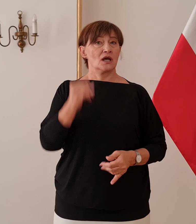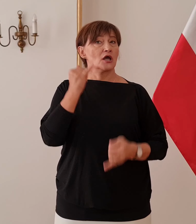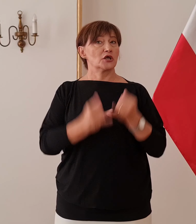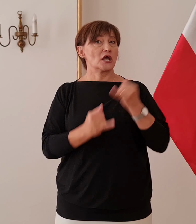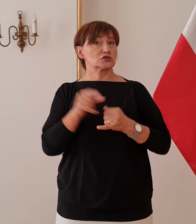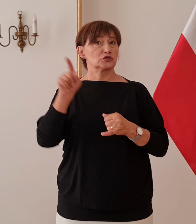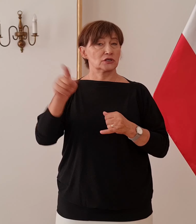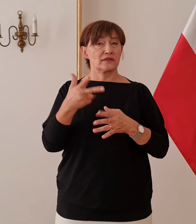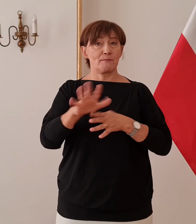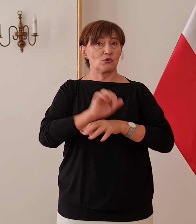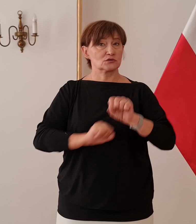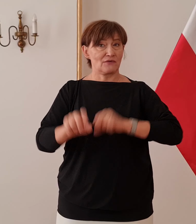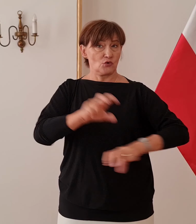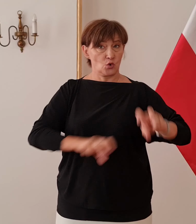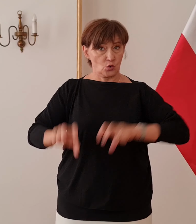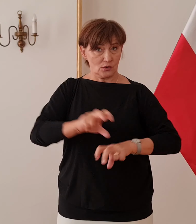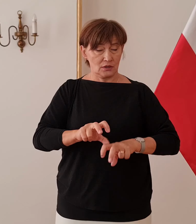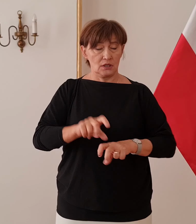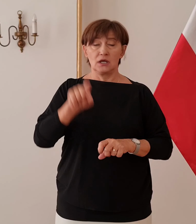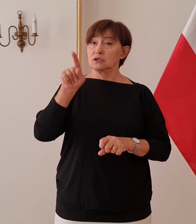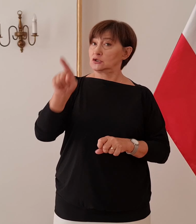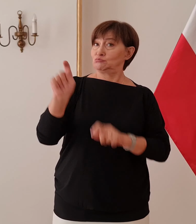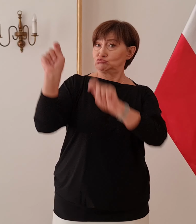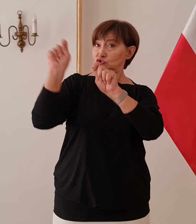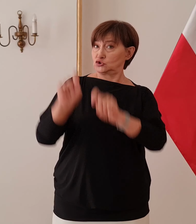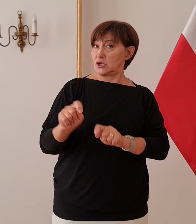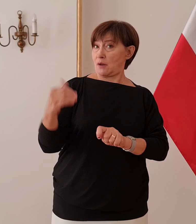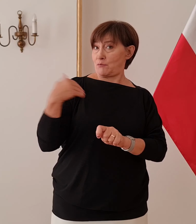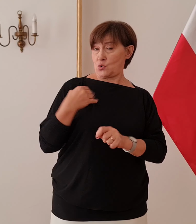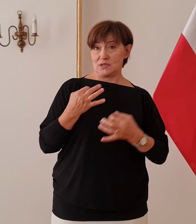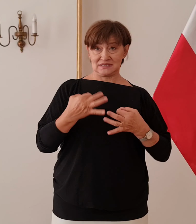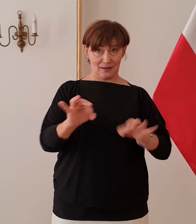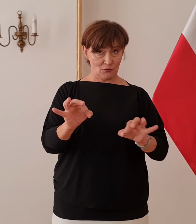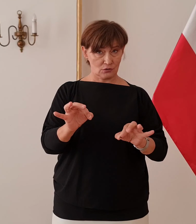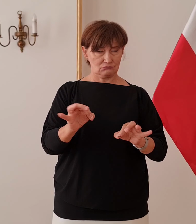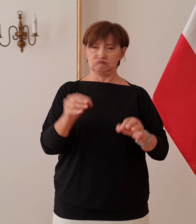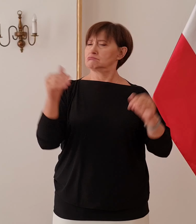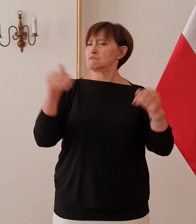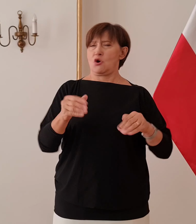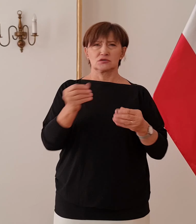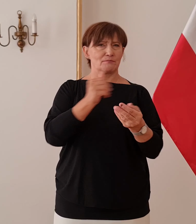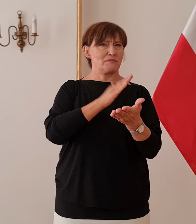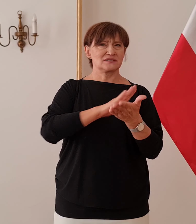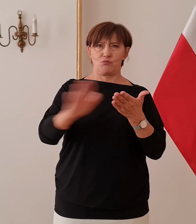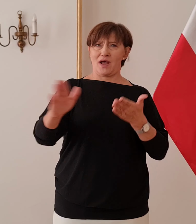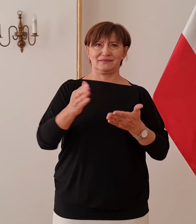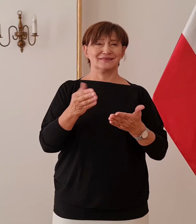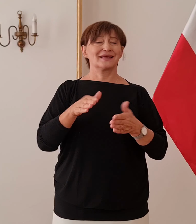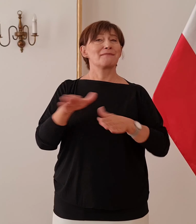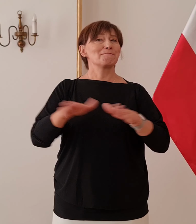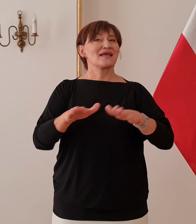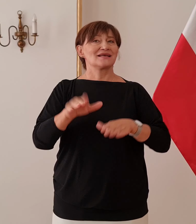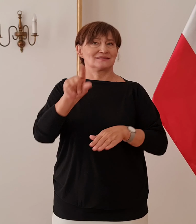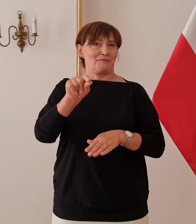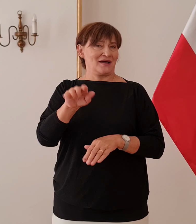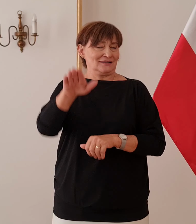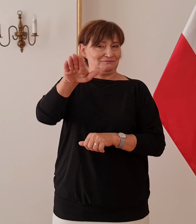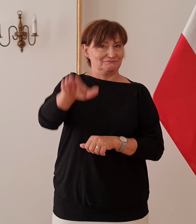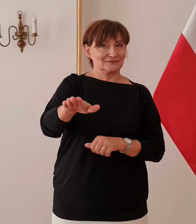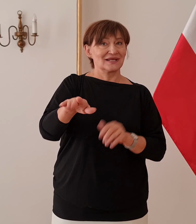przyjechałeś samochodem, możesz bezpłatnie zaparkować pojazd na parkingu